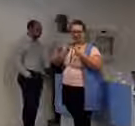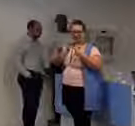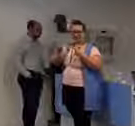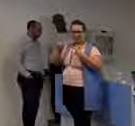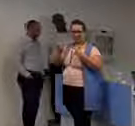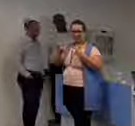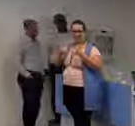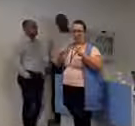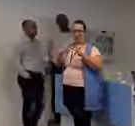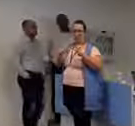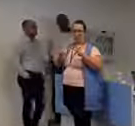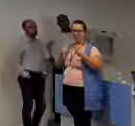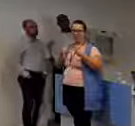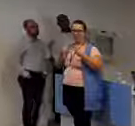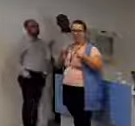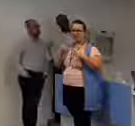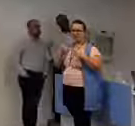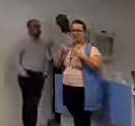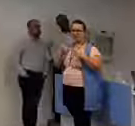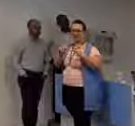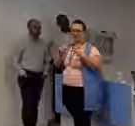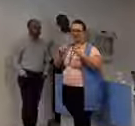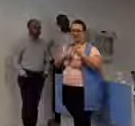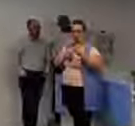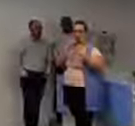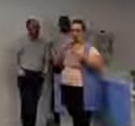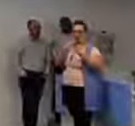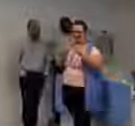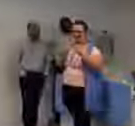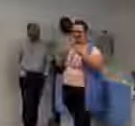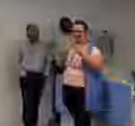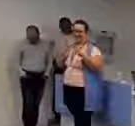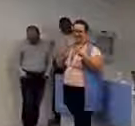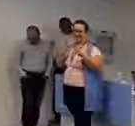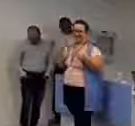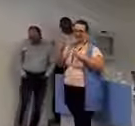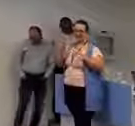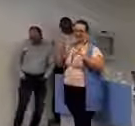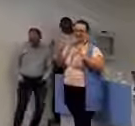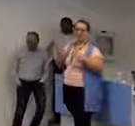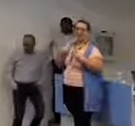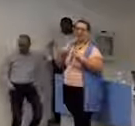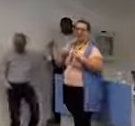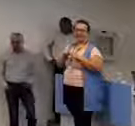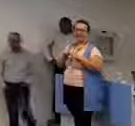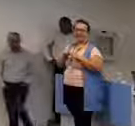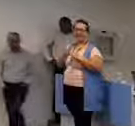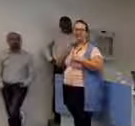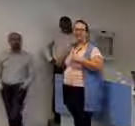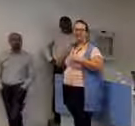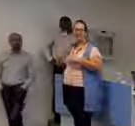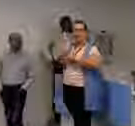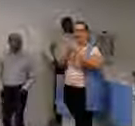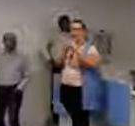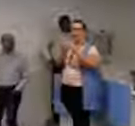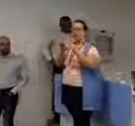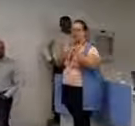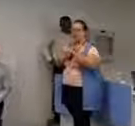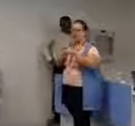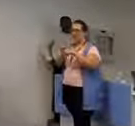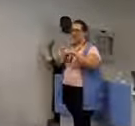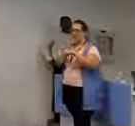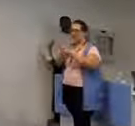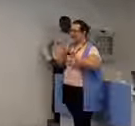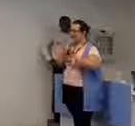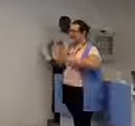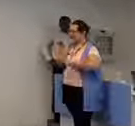base. Ele não consegue usinar sozinho. Se ele usinar sozinho, ele tem que fazer uma furações de fixação, ajustar a posição